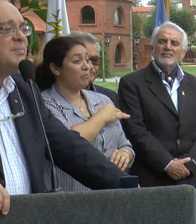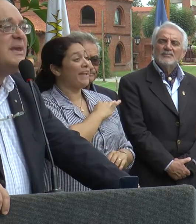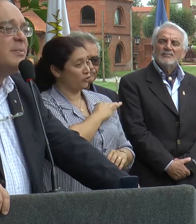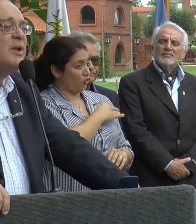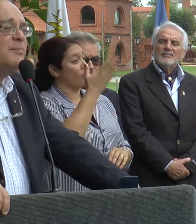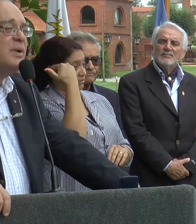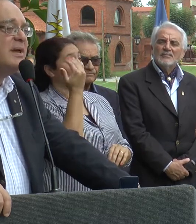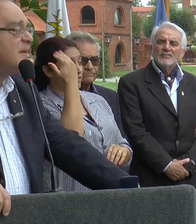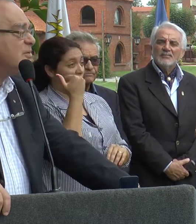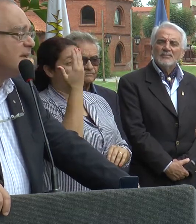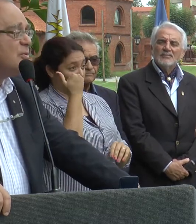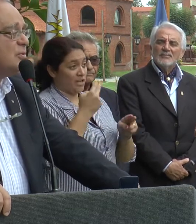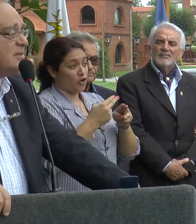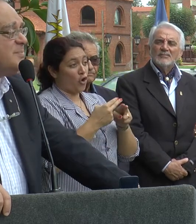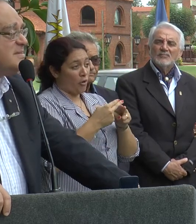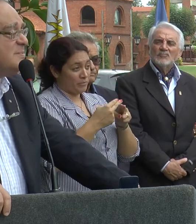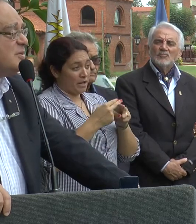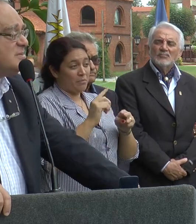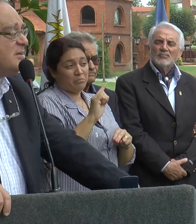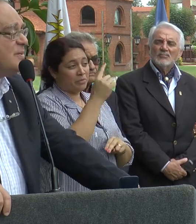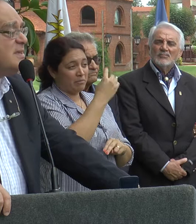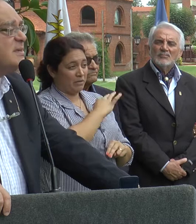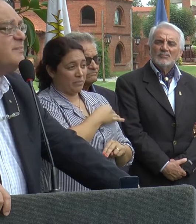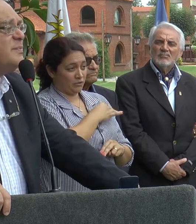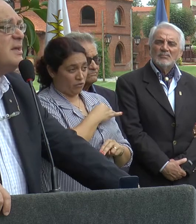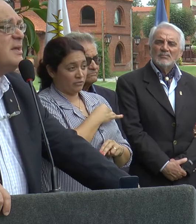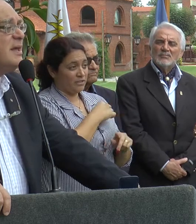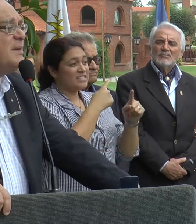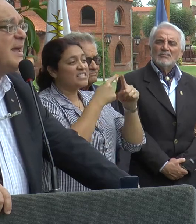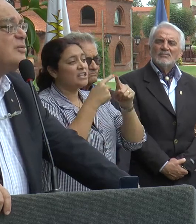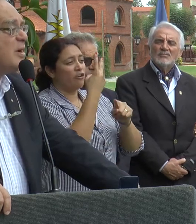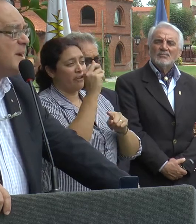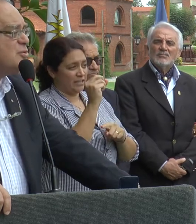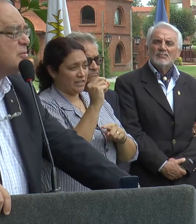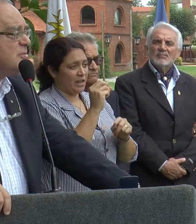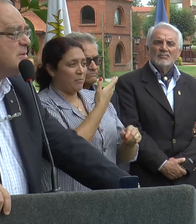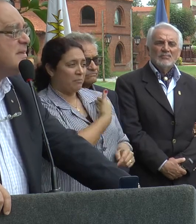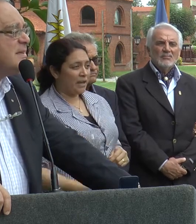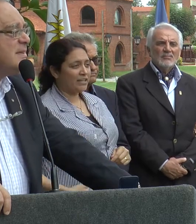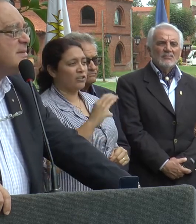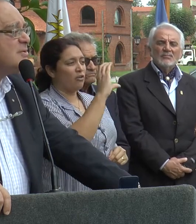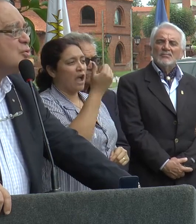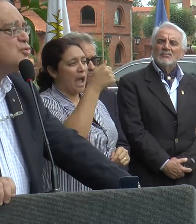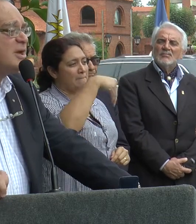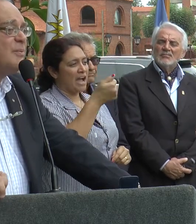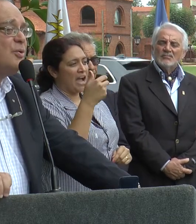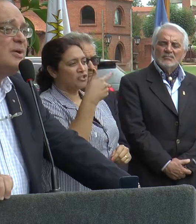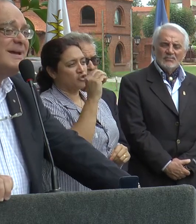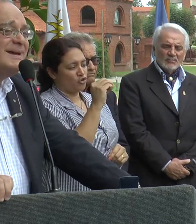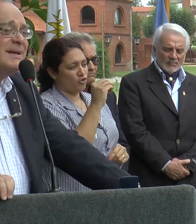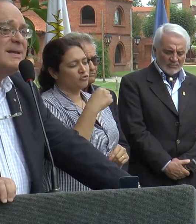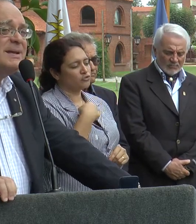de la primera escuela pública de Maldonado de principios del siglo XX, el maestro Camacho. Yo